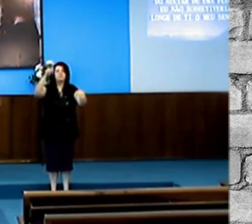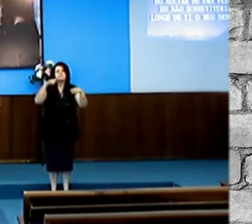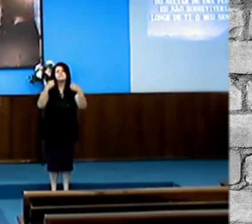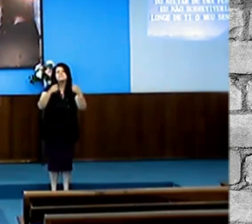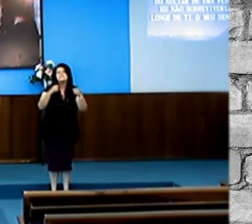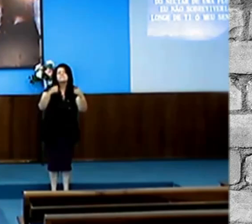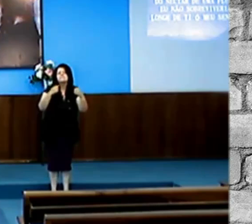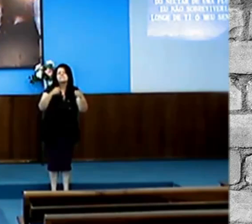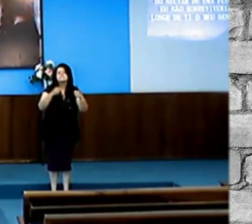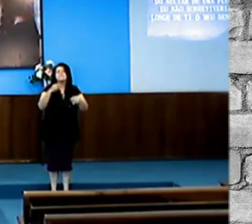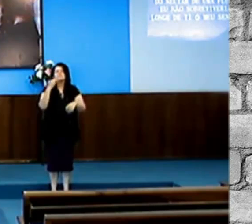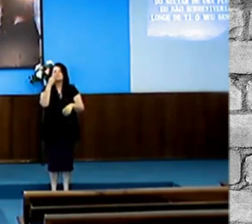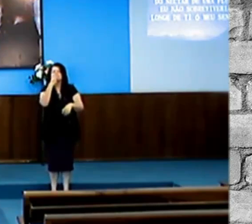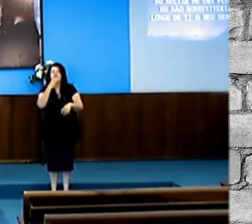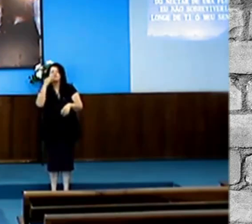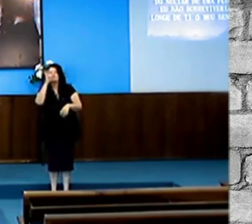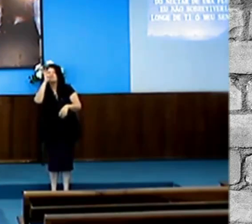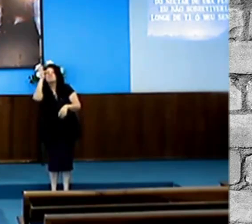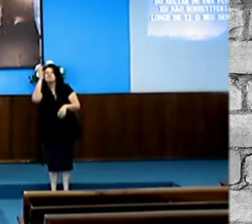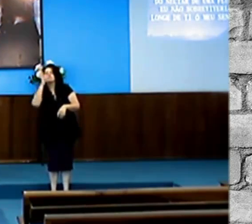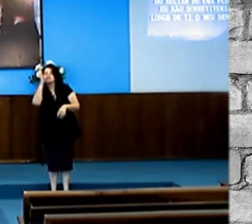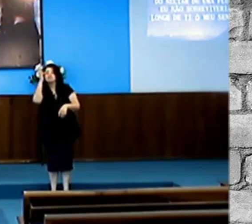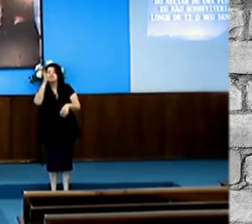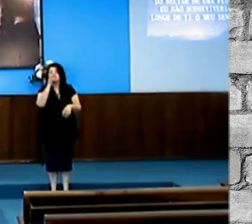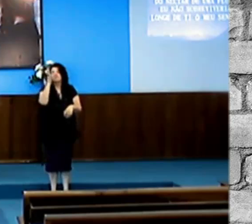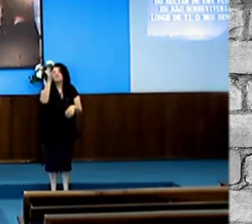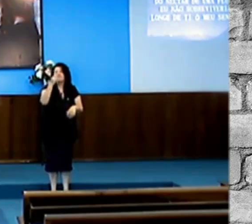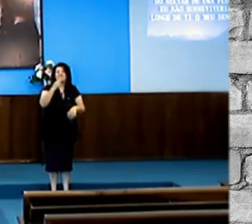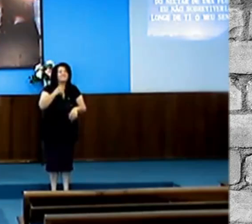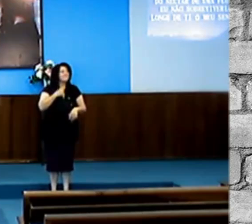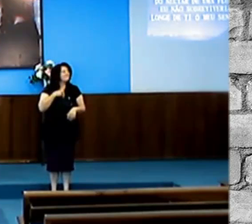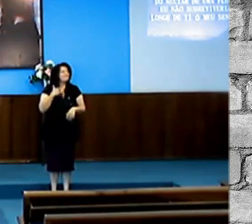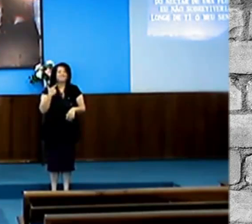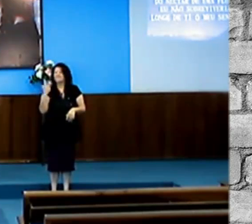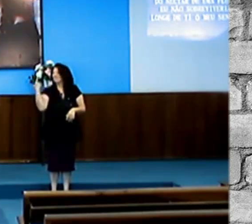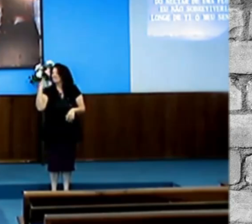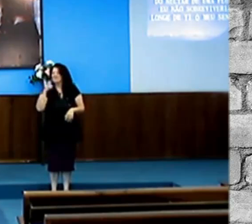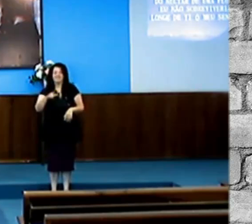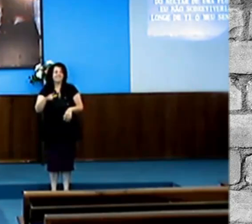necessita do néctar de uma flor, eu não